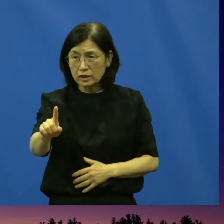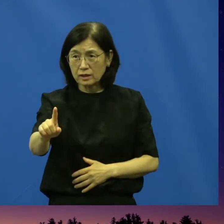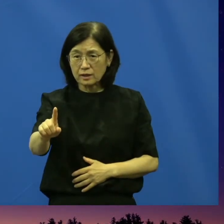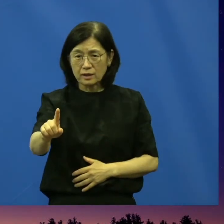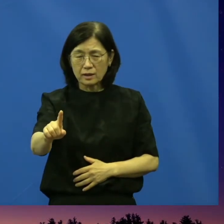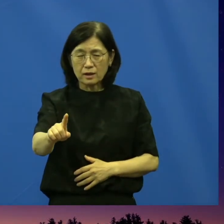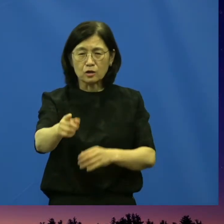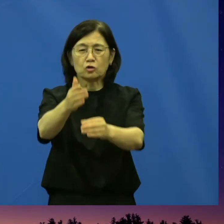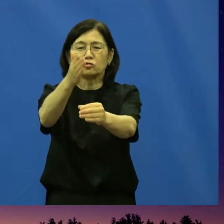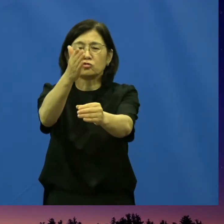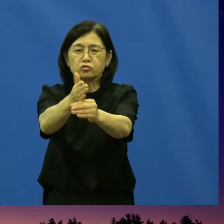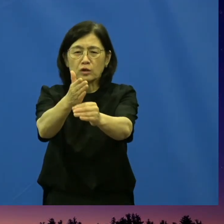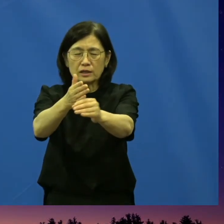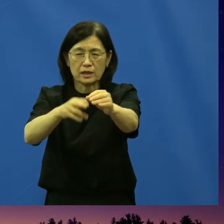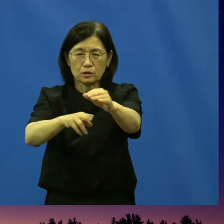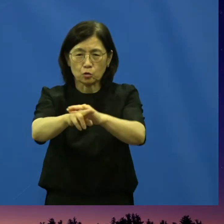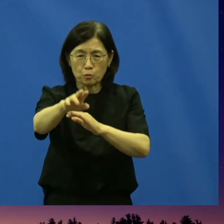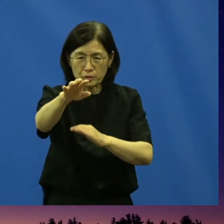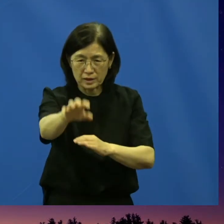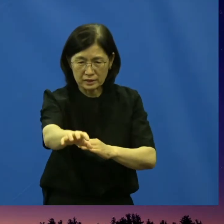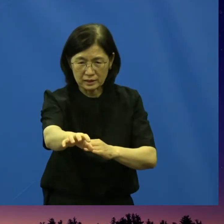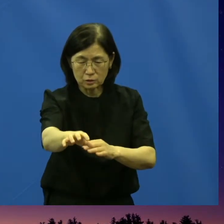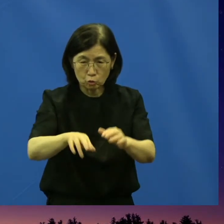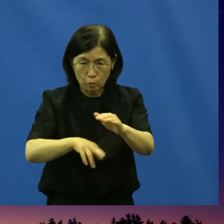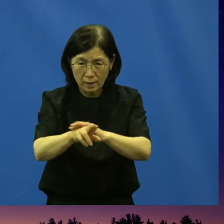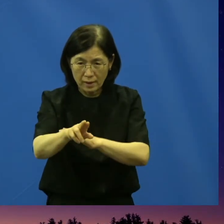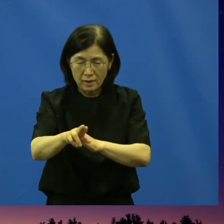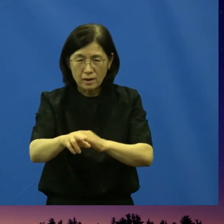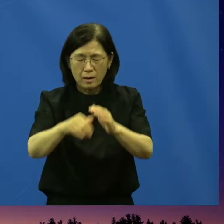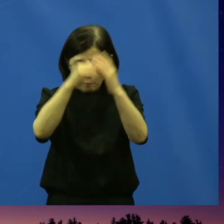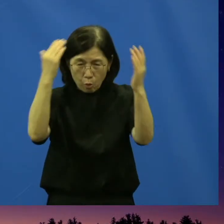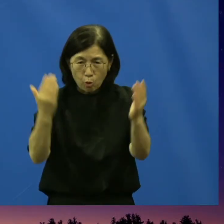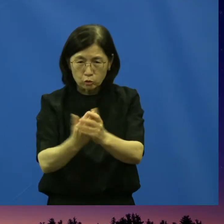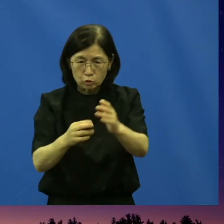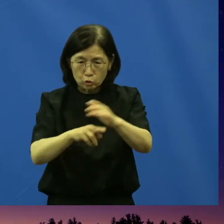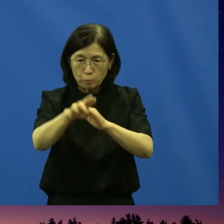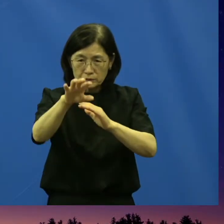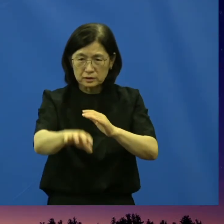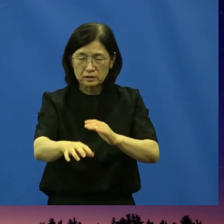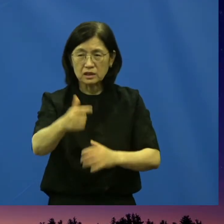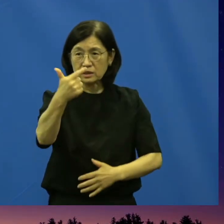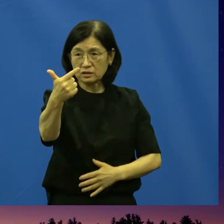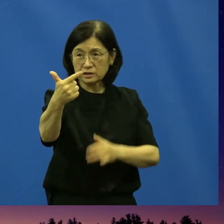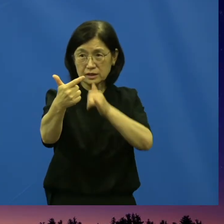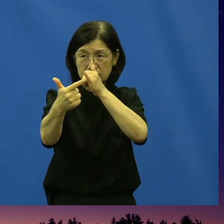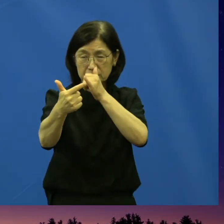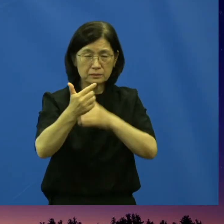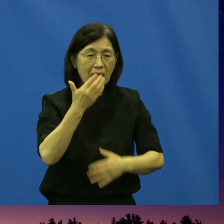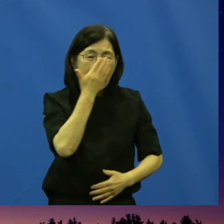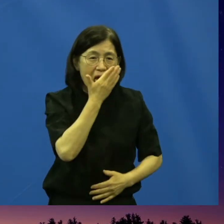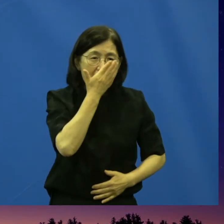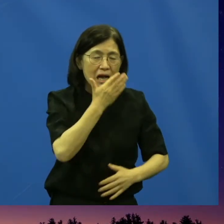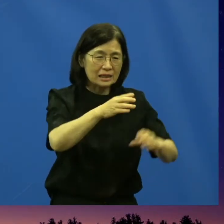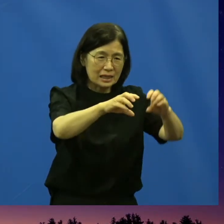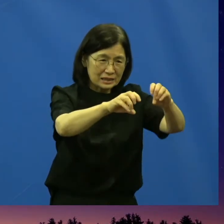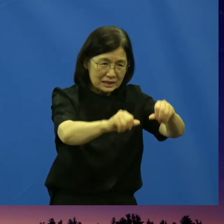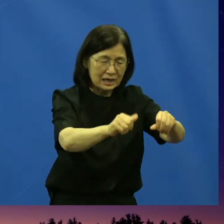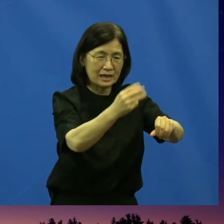그래서 이 도피성이 이스라엘에 6개가 있었는데 가나안 땅에 3개가 있었는데 가나안 북쪽